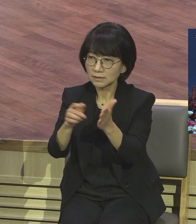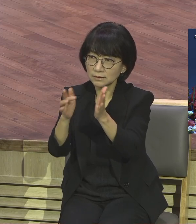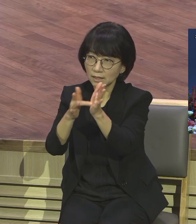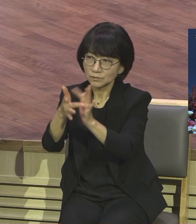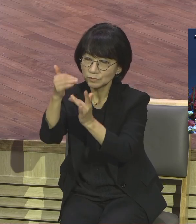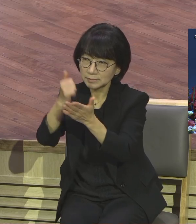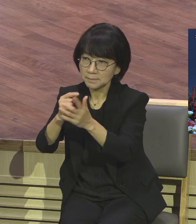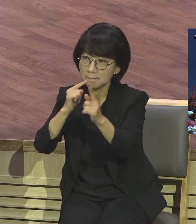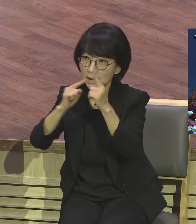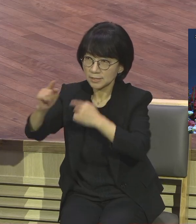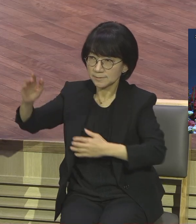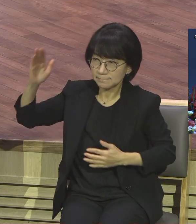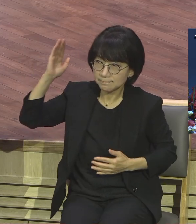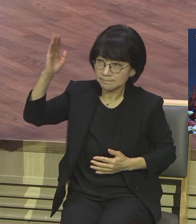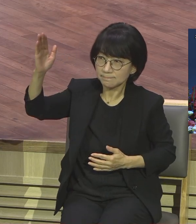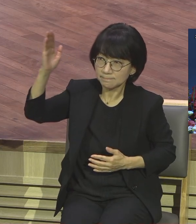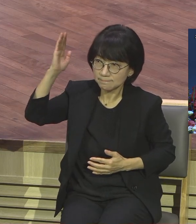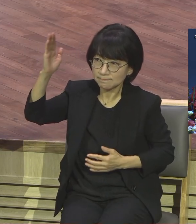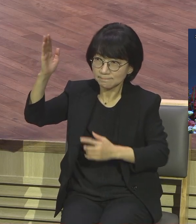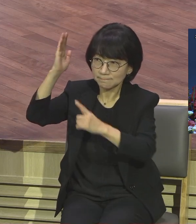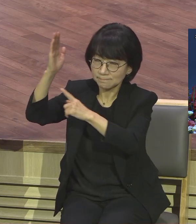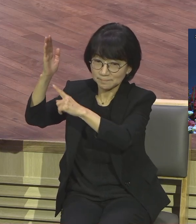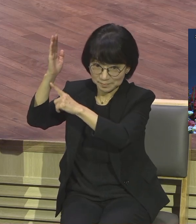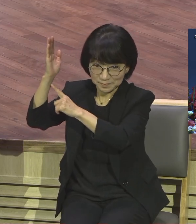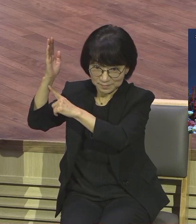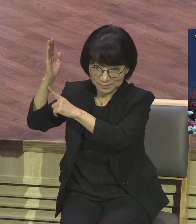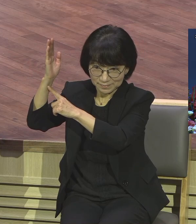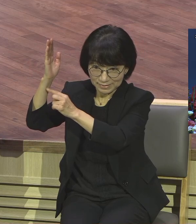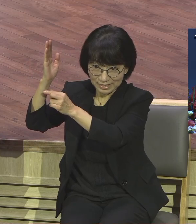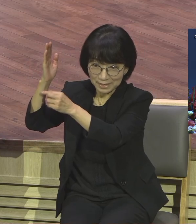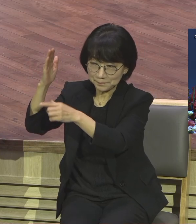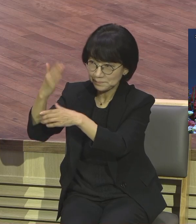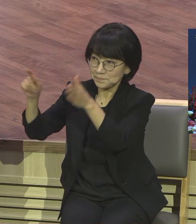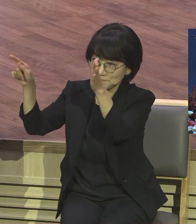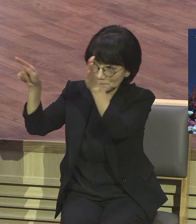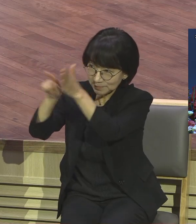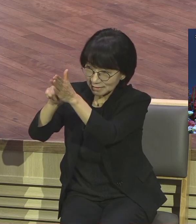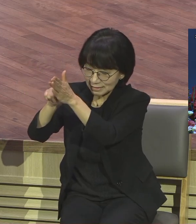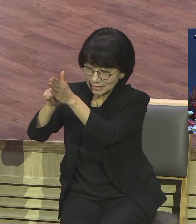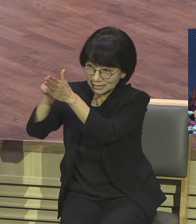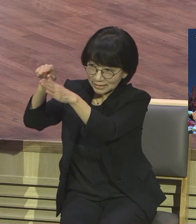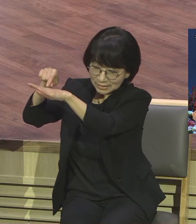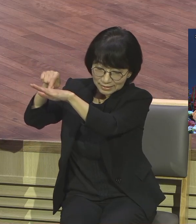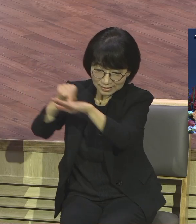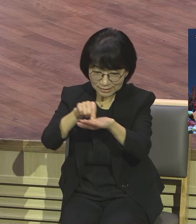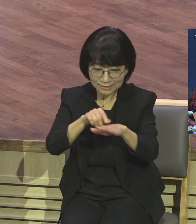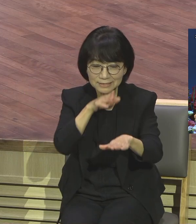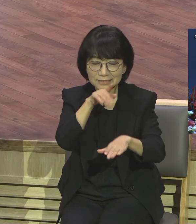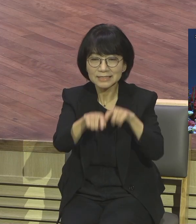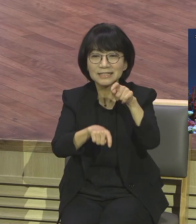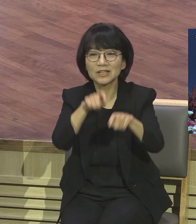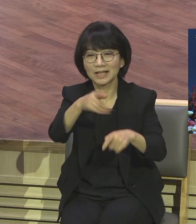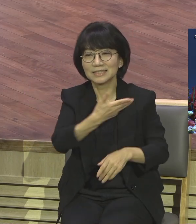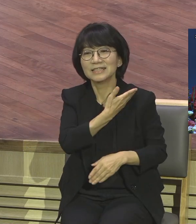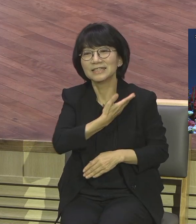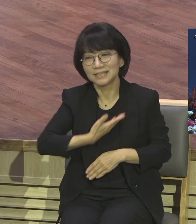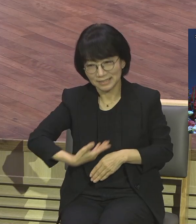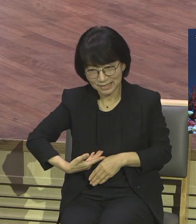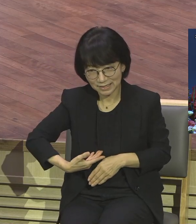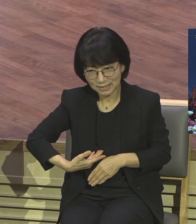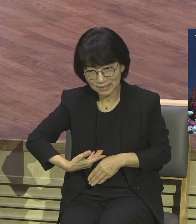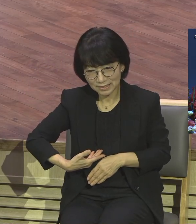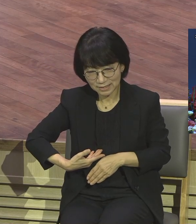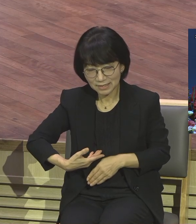말씀을 그대로 책이 아니고 그 말씀을 그대로 실행하는 제자.